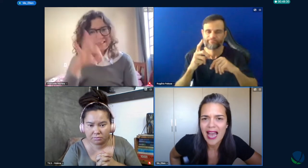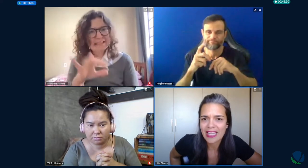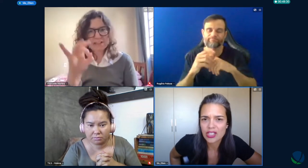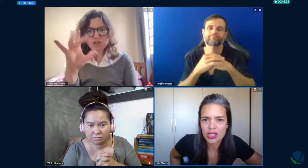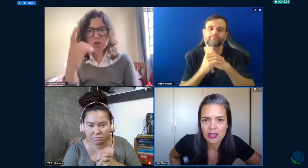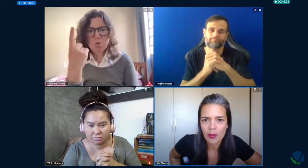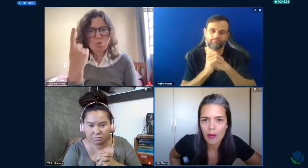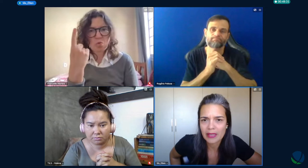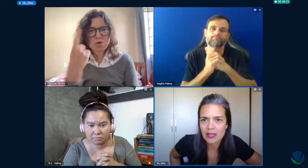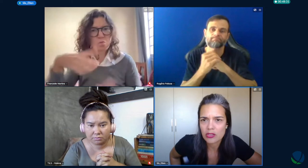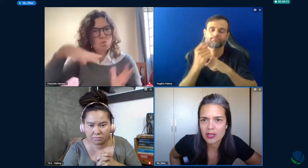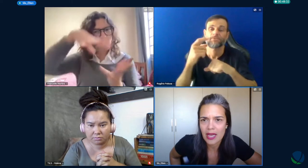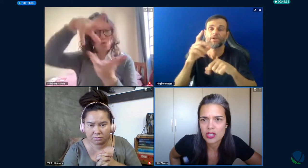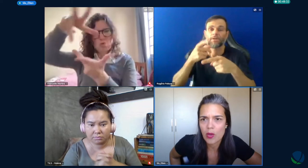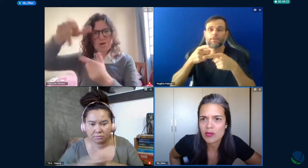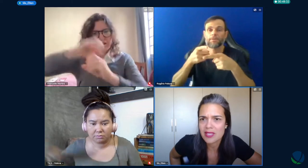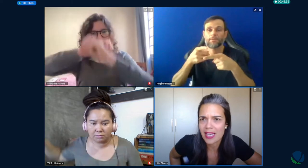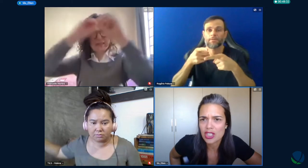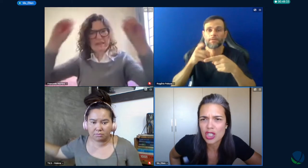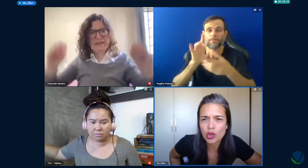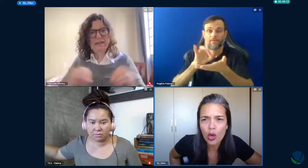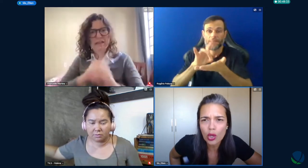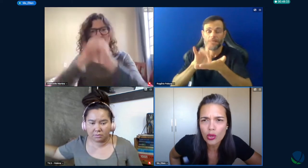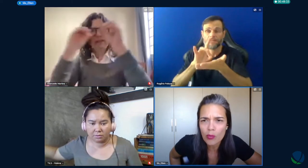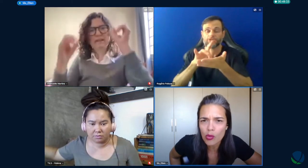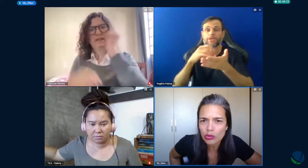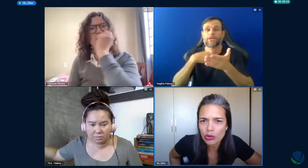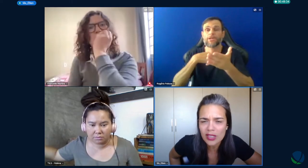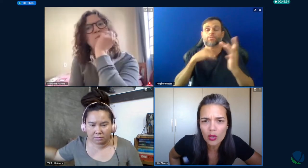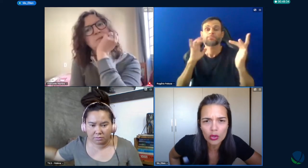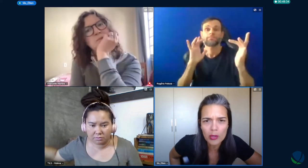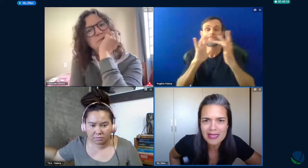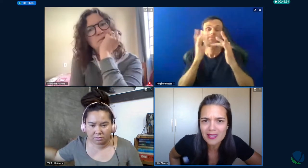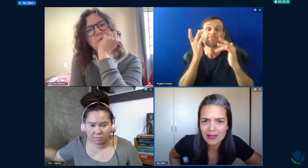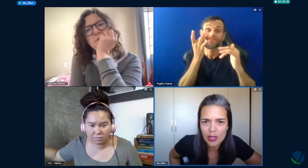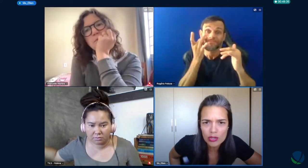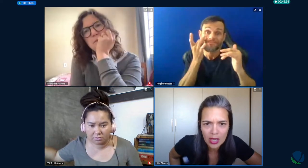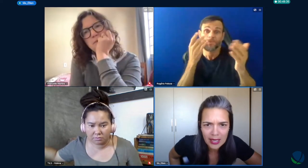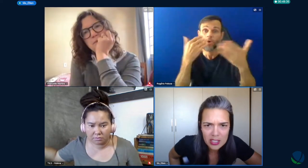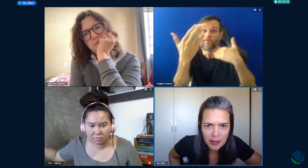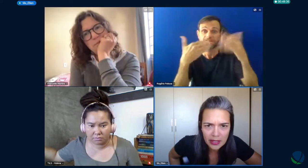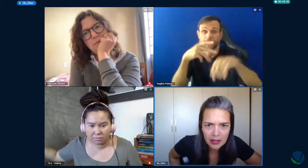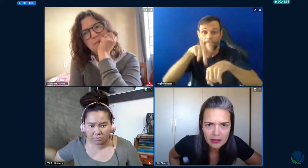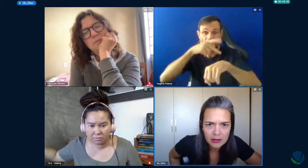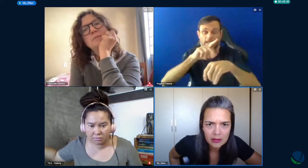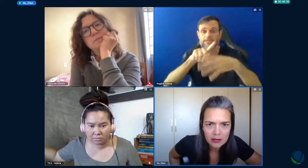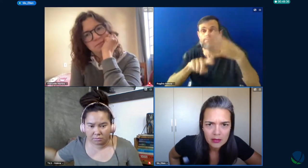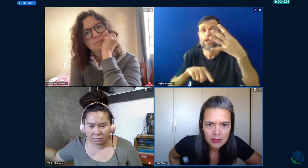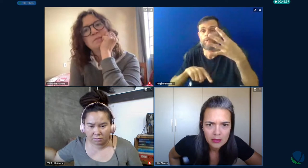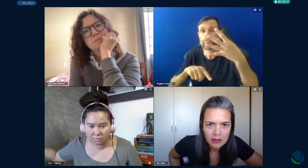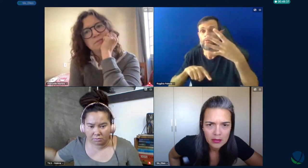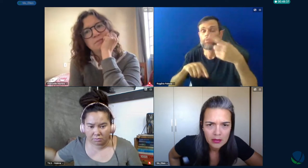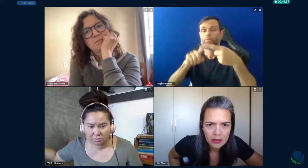Foi um site, não é um material didático, é um site. Em todo o mundo você não encontrou mais em canto nenhum, só lá na Espanha?